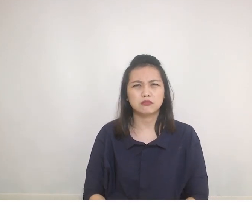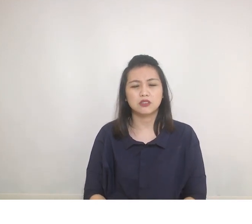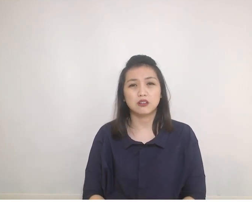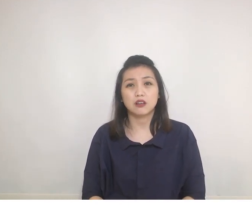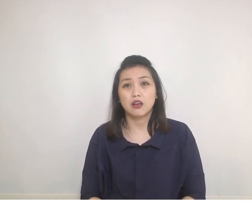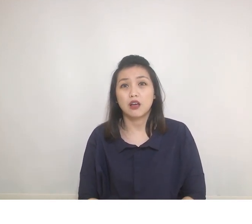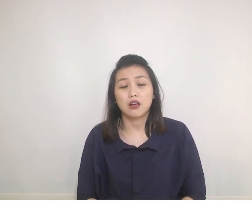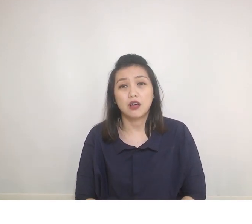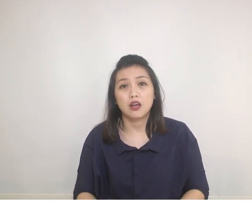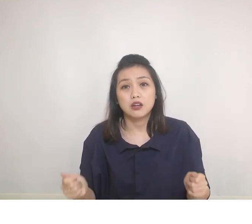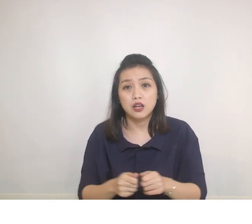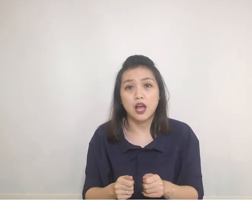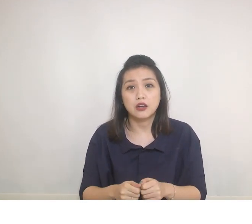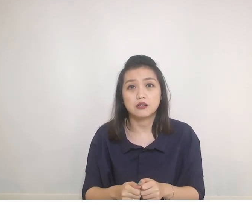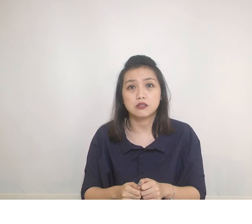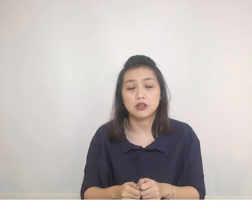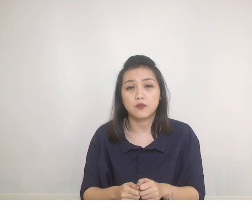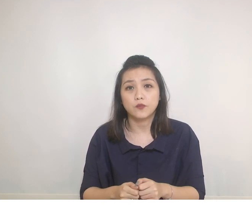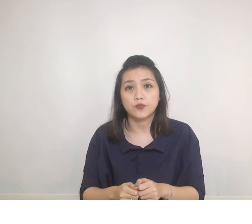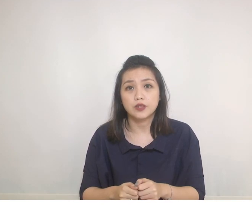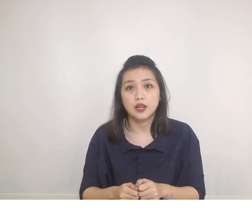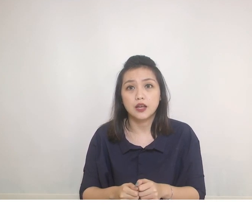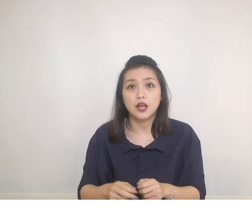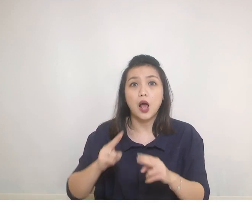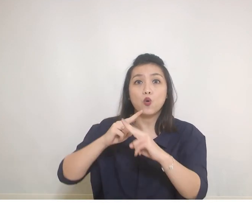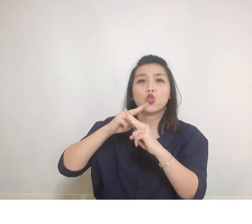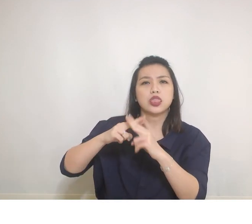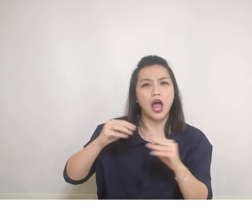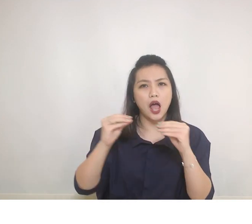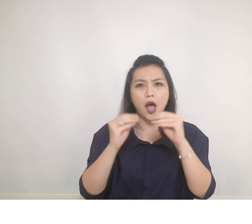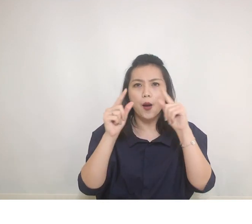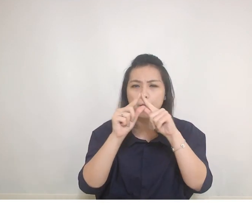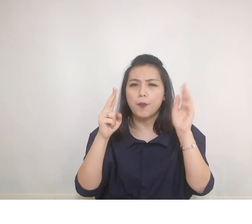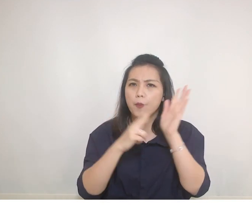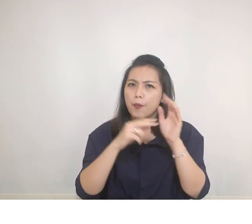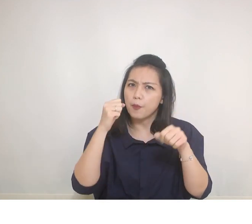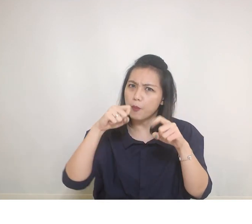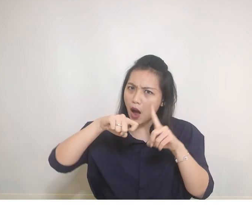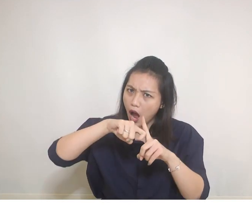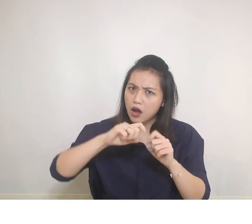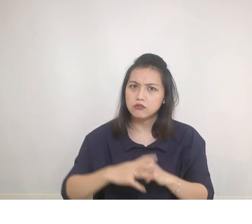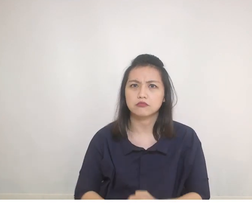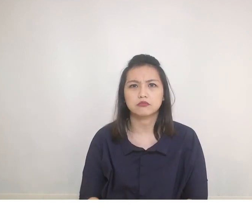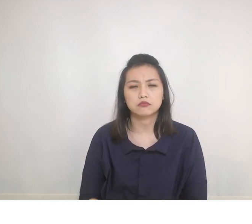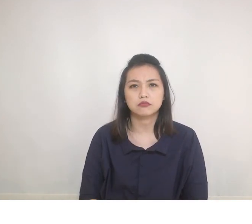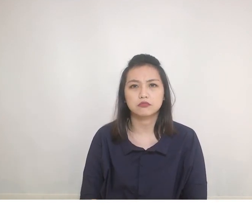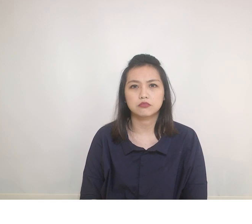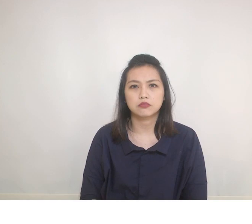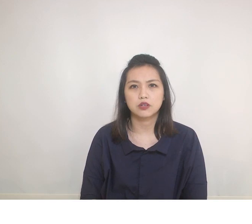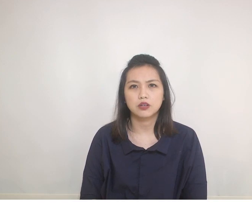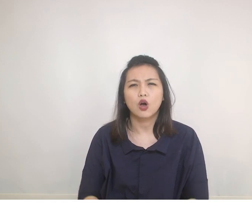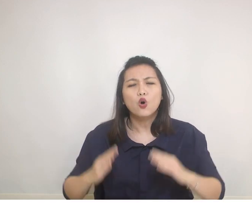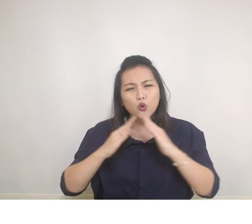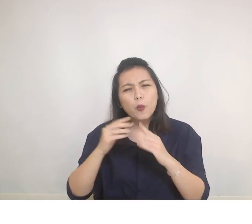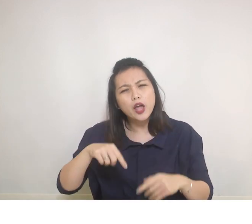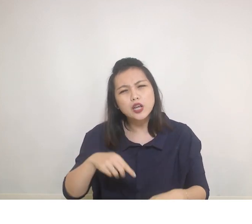modal yang harus dikorbankan kayak gitu. Karena rumah ini istilahnya baru kami miliki, belum kami tinggalin